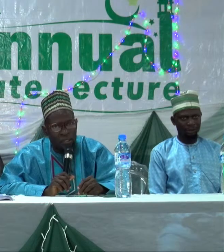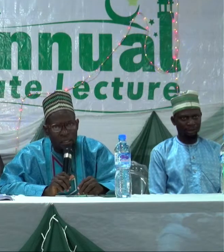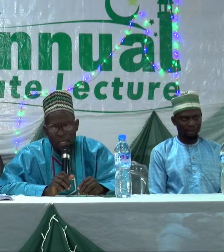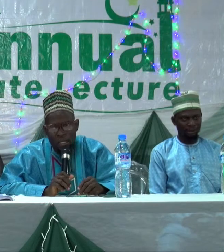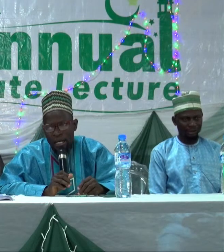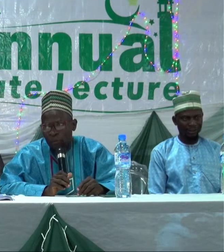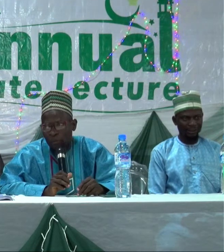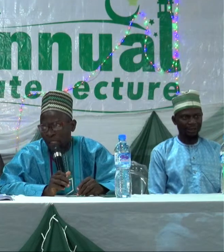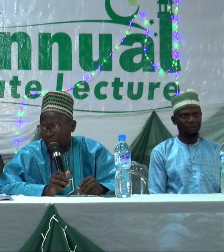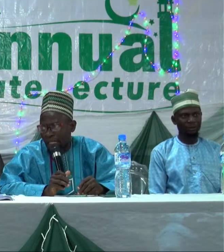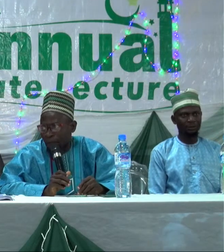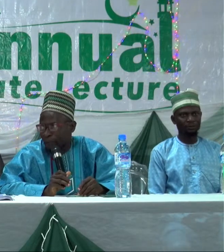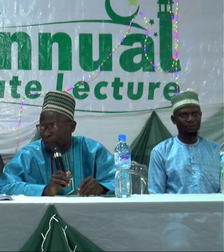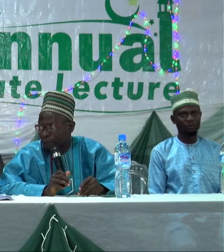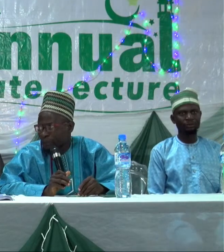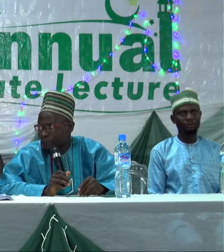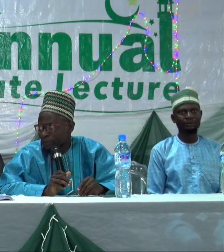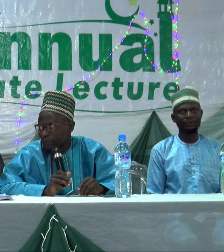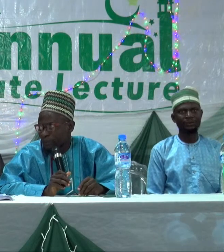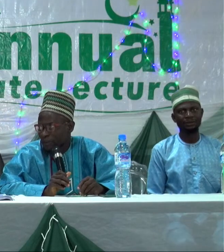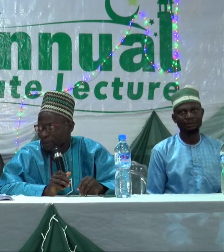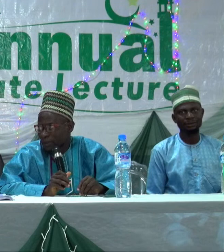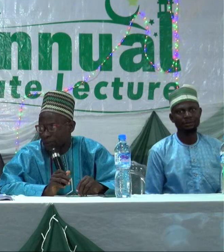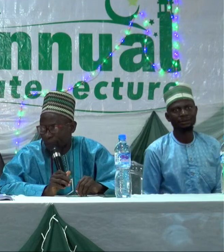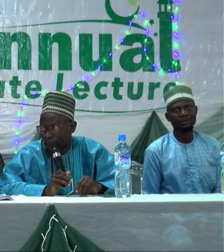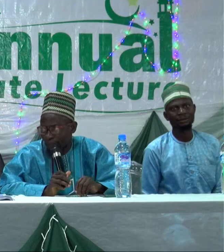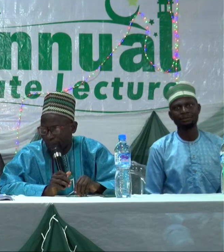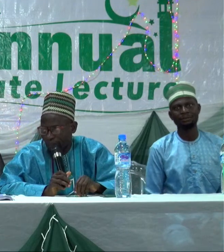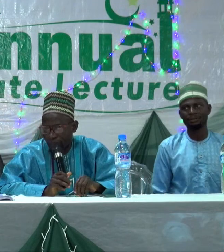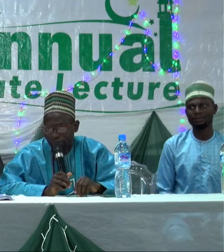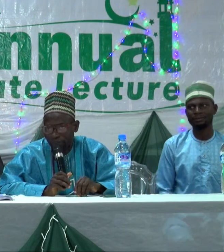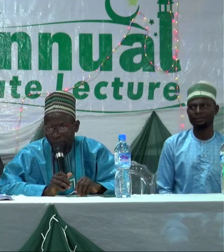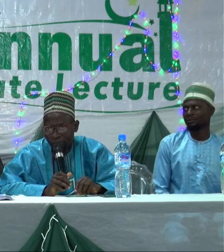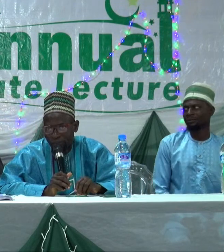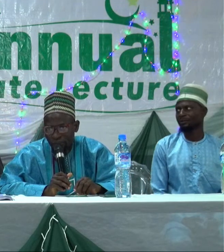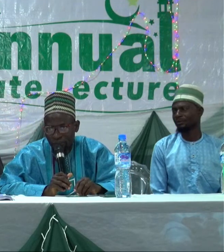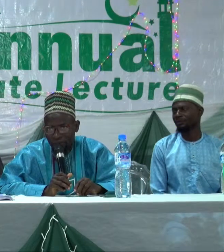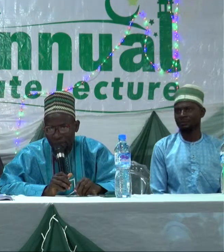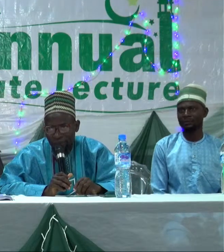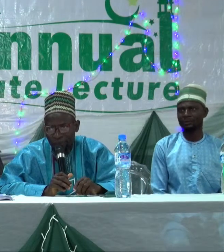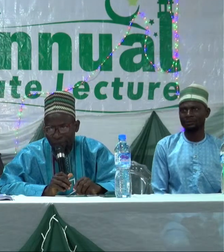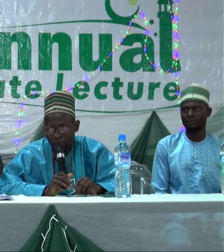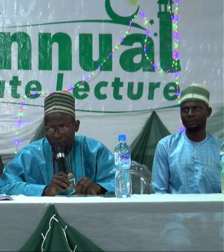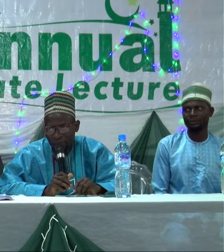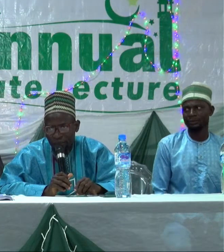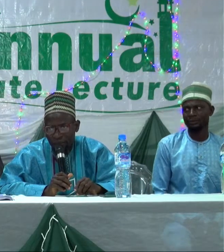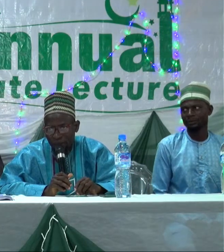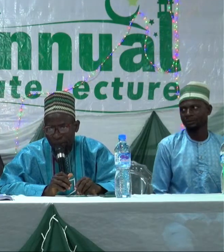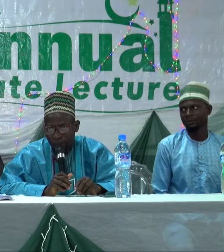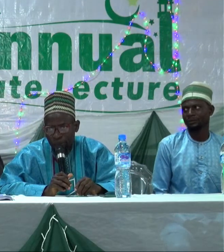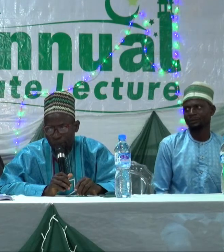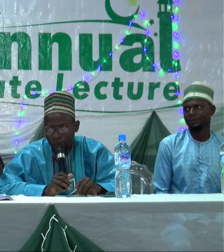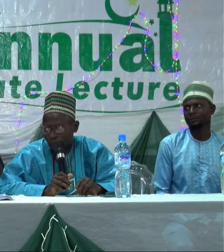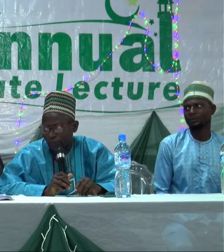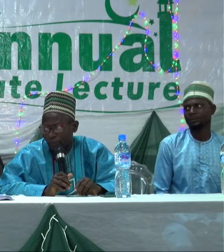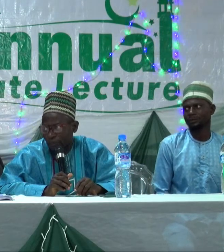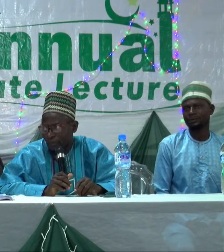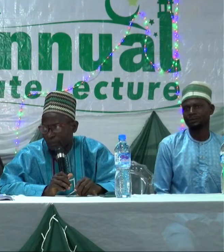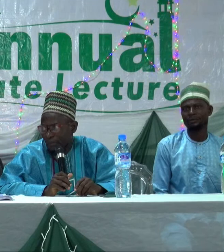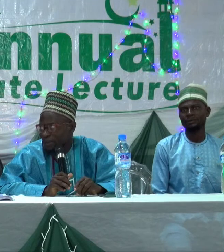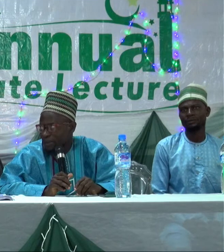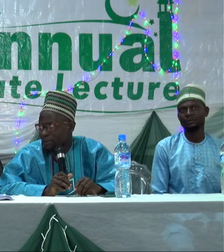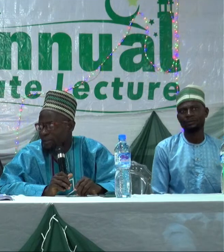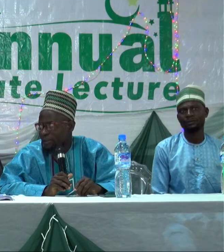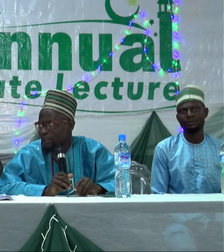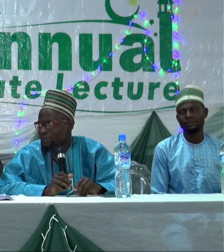الضالين. آمين. آمين. اللهم دعكم بدعوة. آمين. Gbogbo àwọn bàbá wa ọlọ́kan òjọ̀kan tí a pò láti ẹsẹ̀ kòkó àti láti ọ̀nà